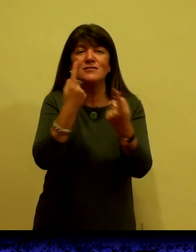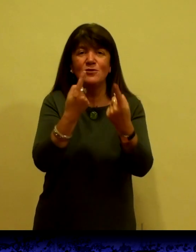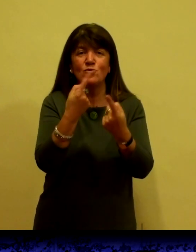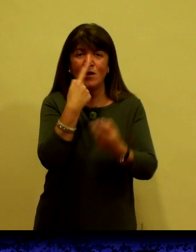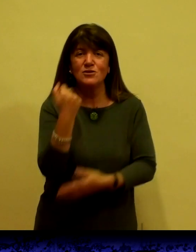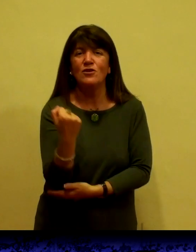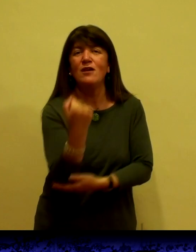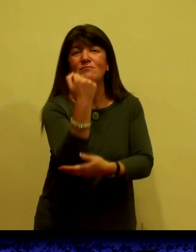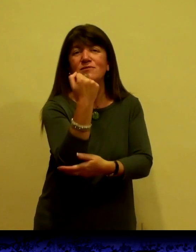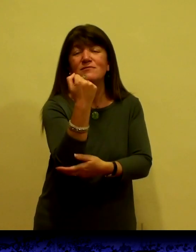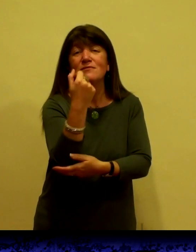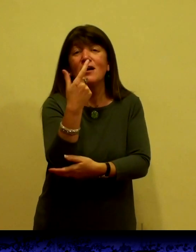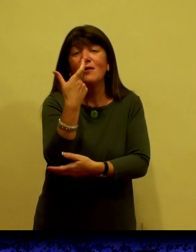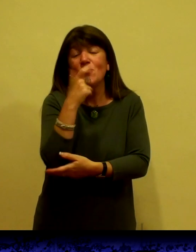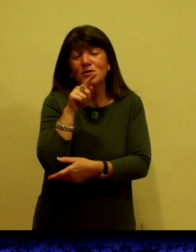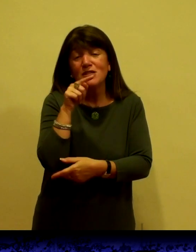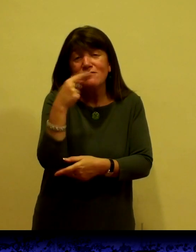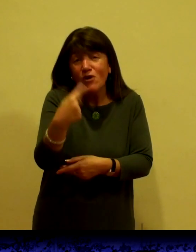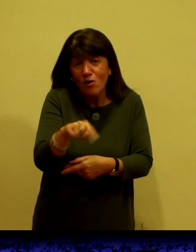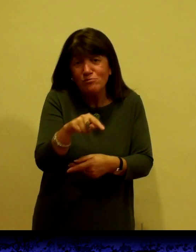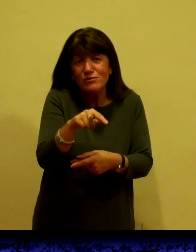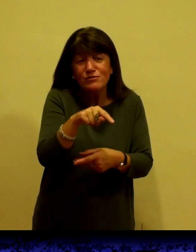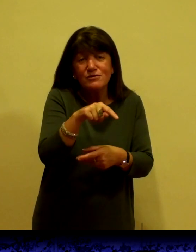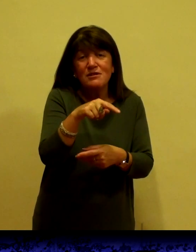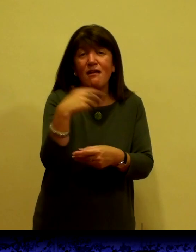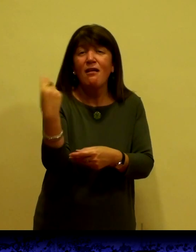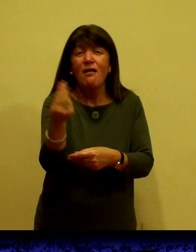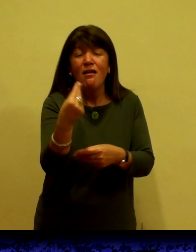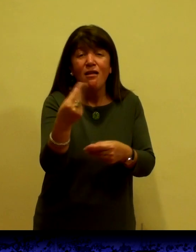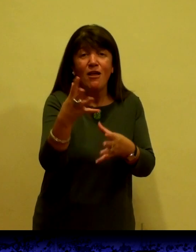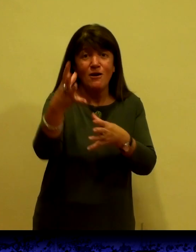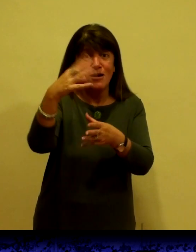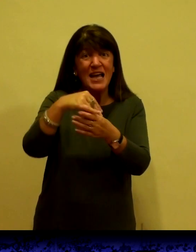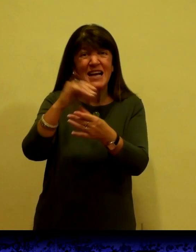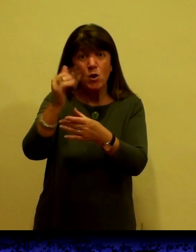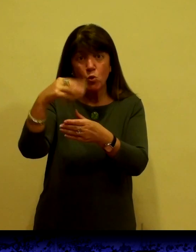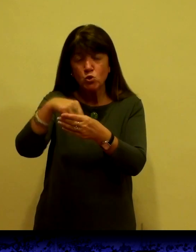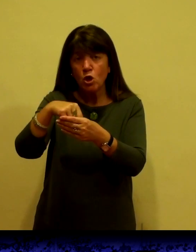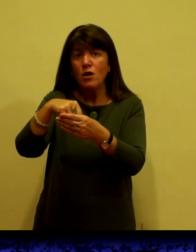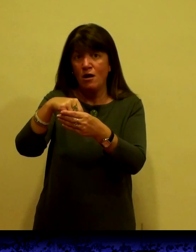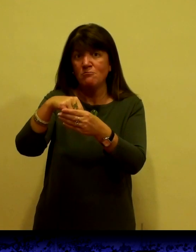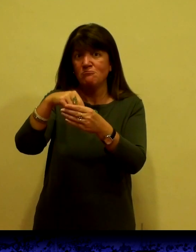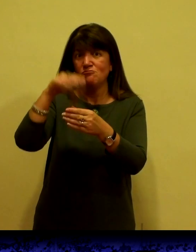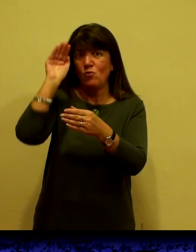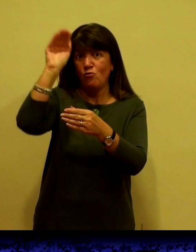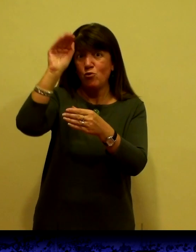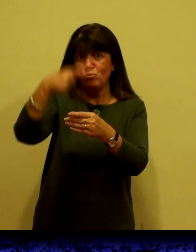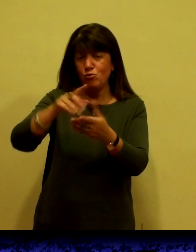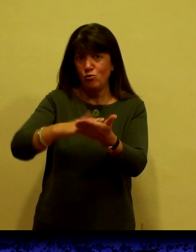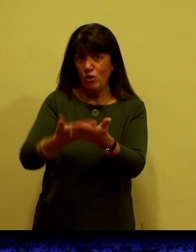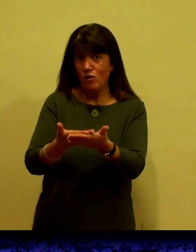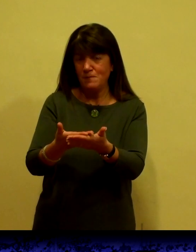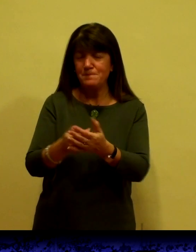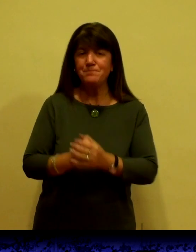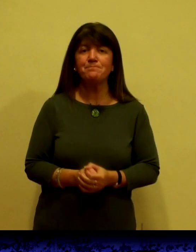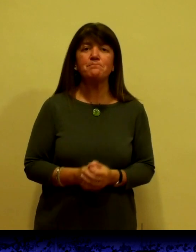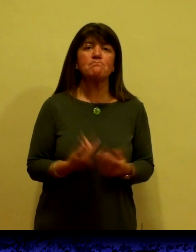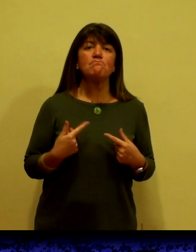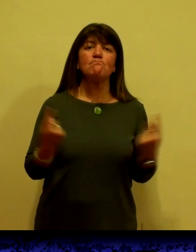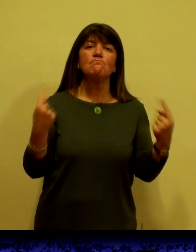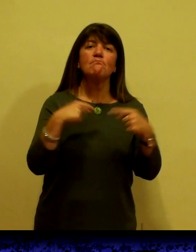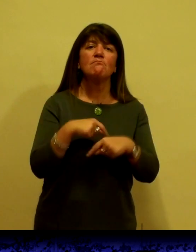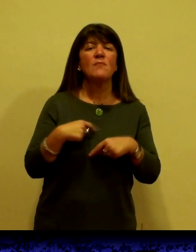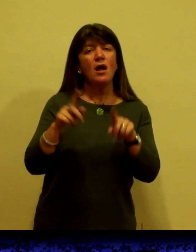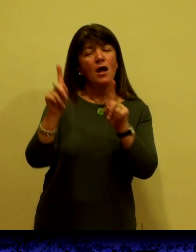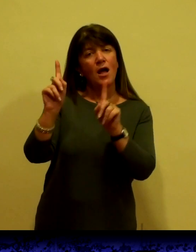prospettiva del futuro. Sì, ma volevo chiederti, la funzione educativa dell'arte